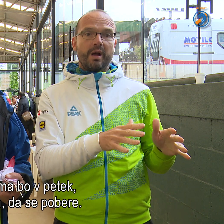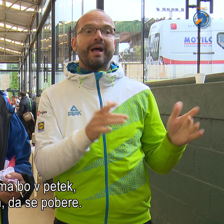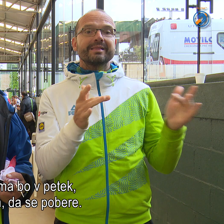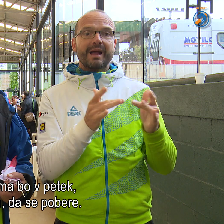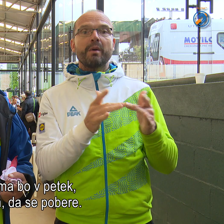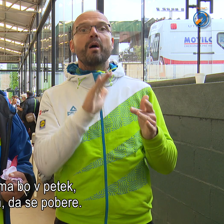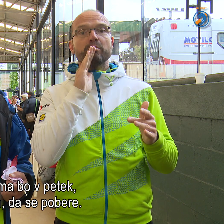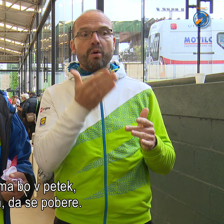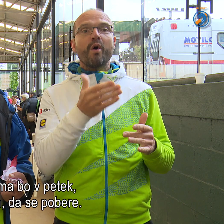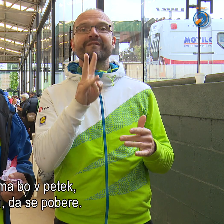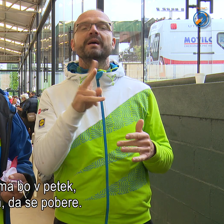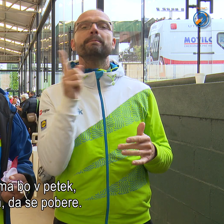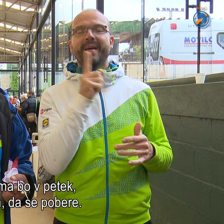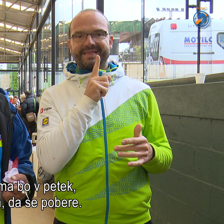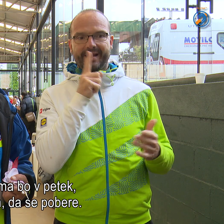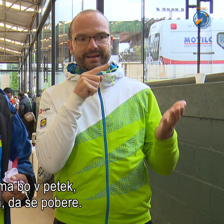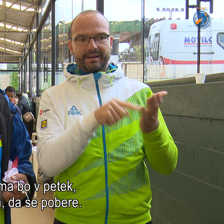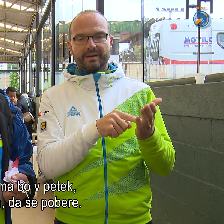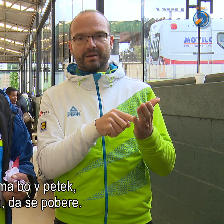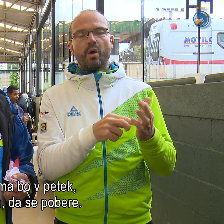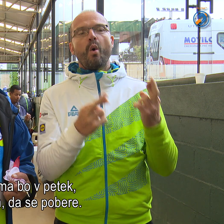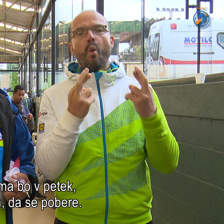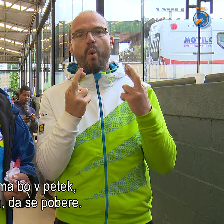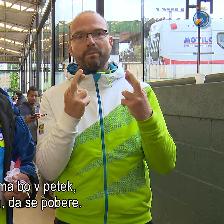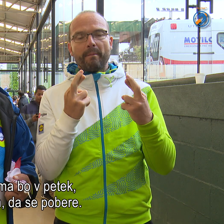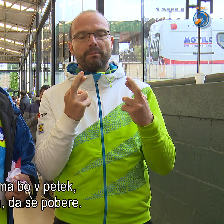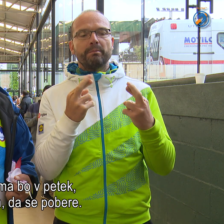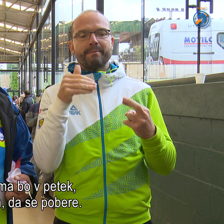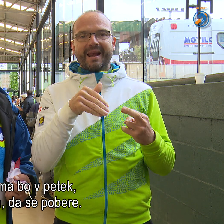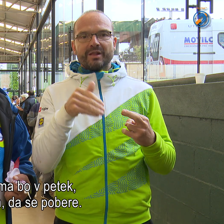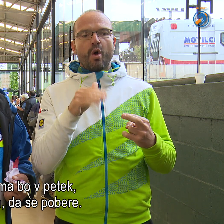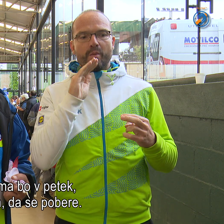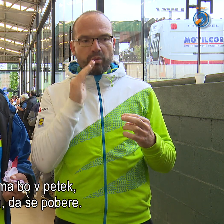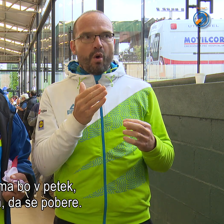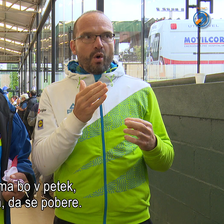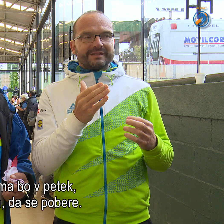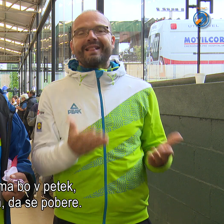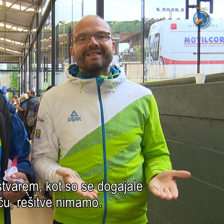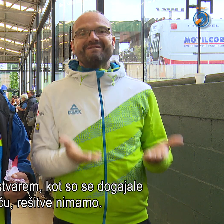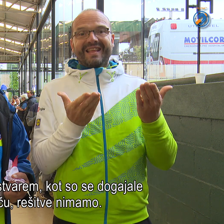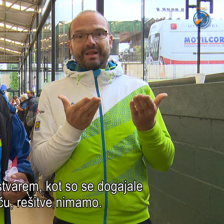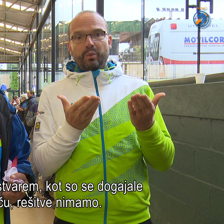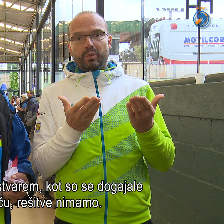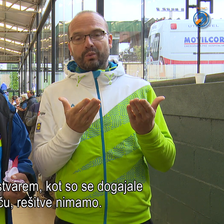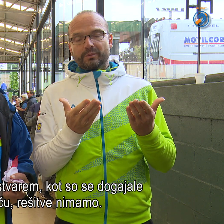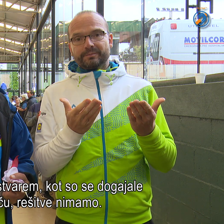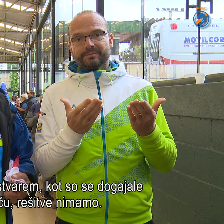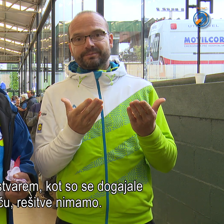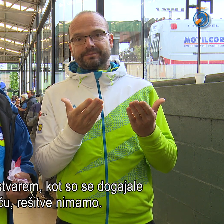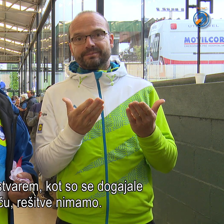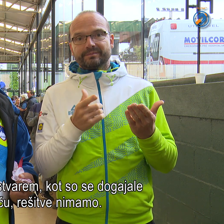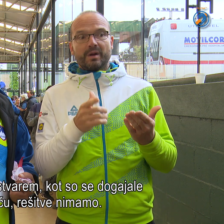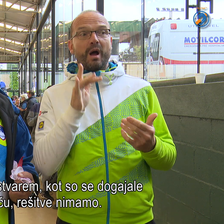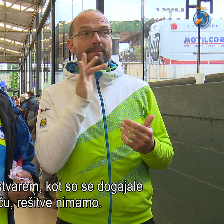Tekma bo predvidoma v petek in upamo, da se pobere, ker zdaj v bistvu